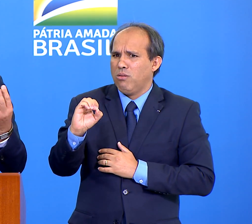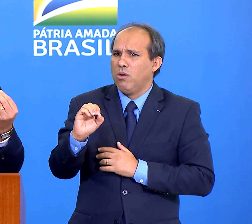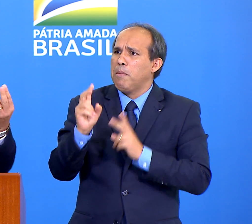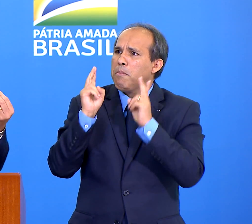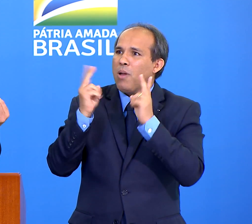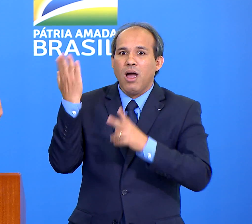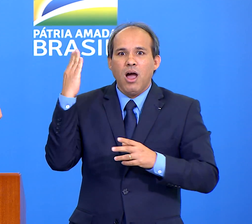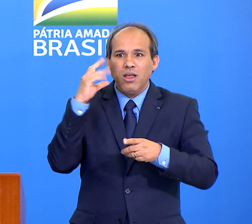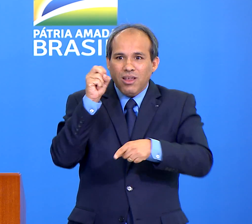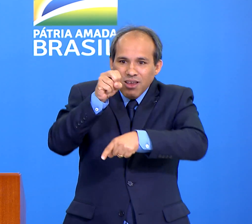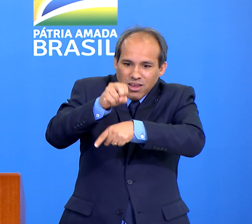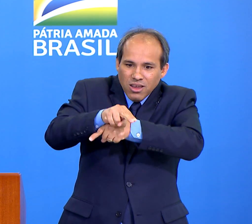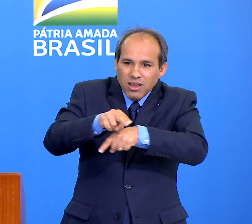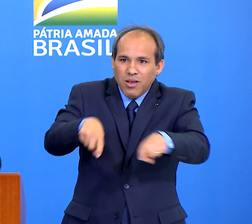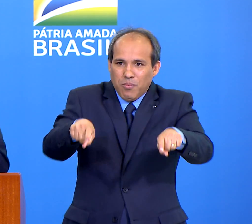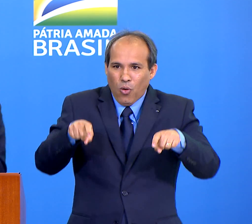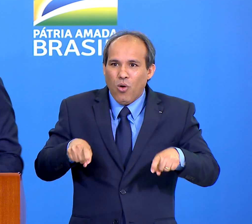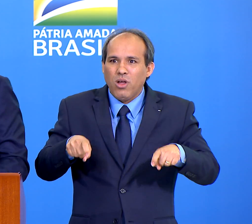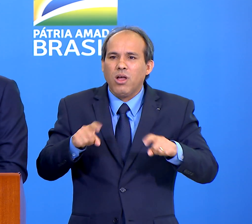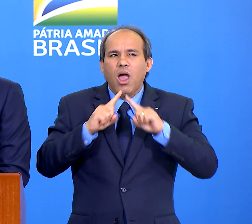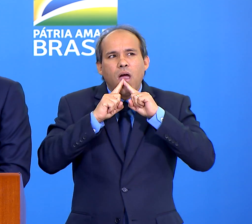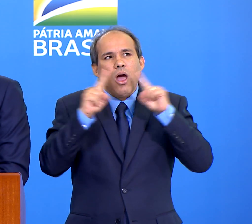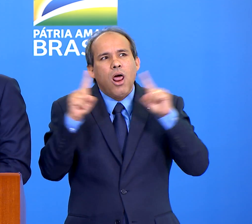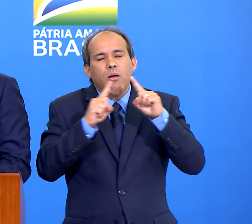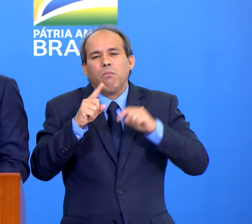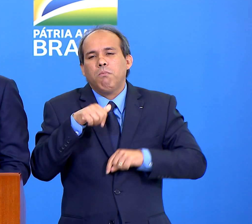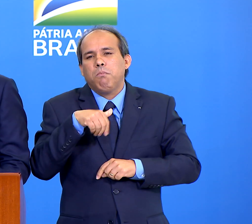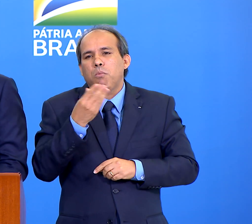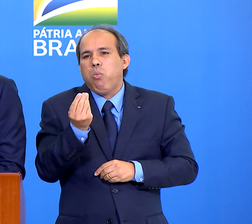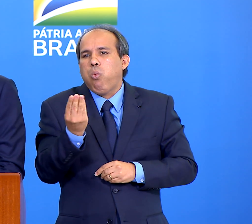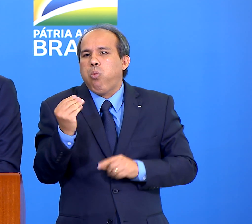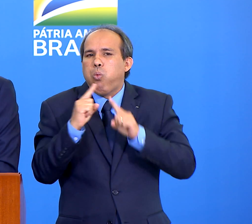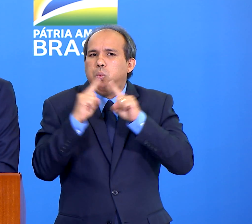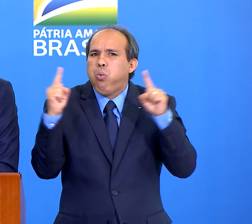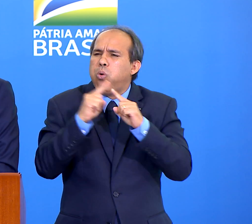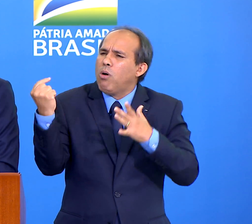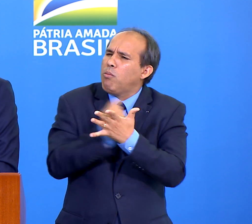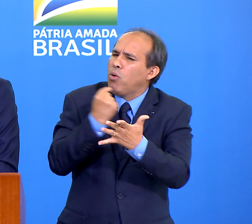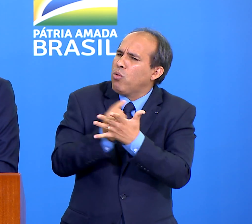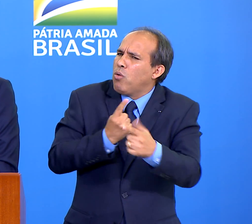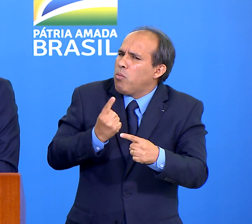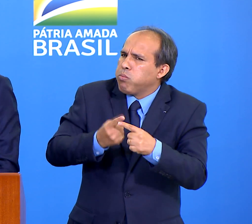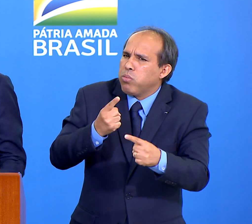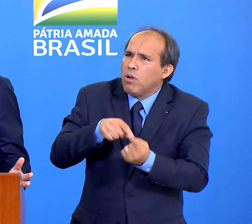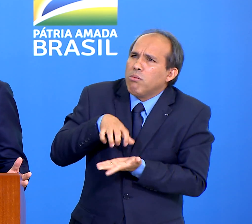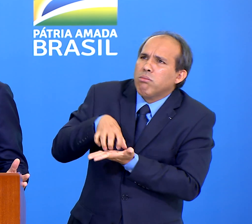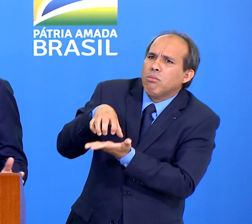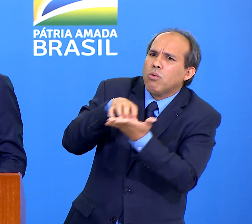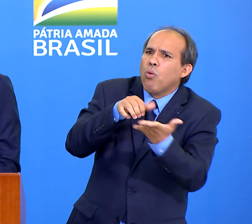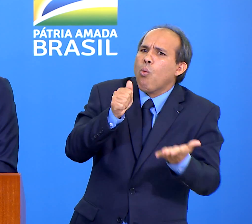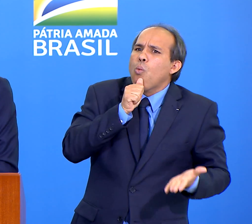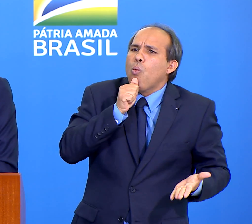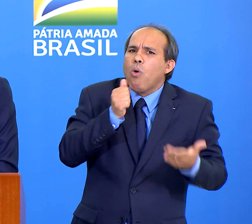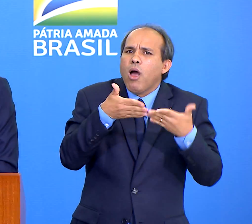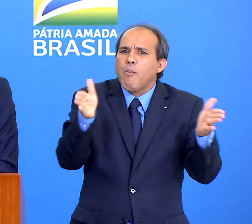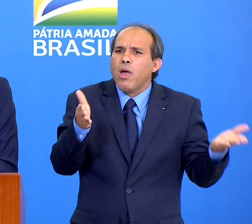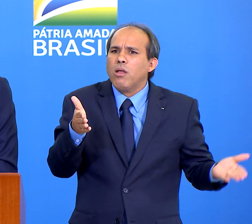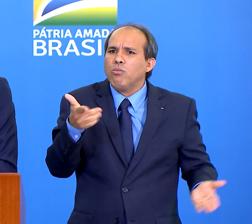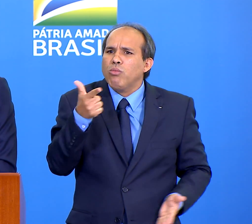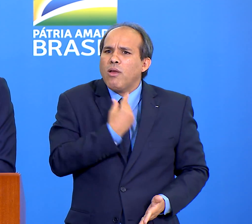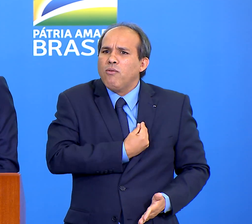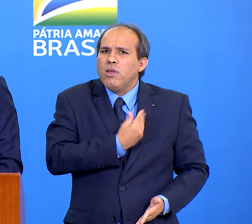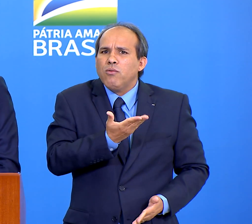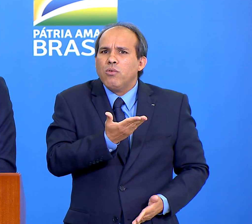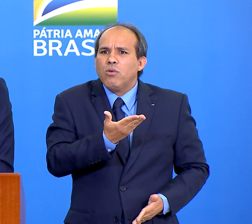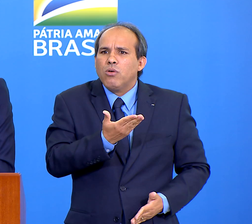cheio de reclamação todo mundo perguntando porque que as agências não seriam abertas